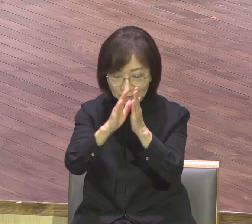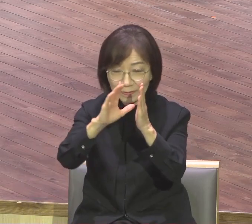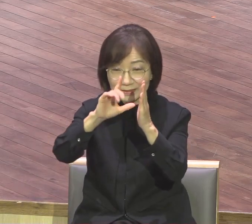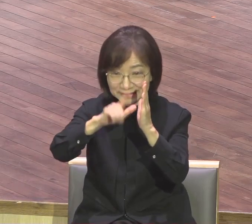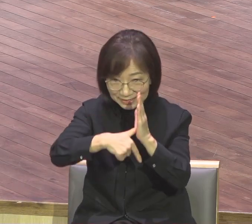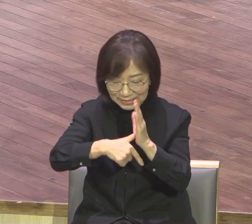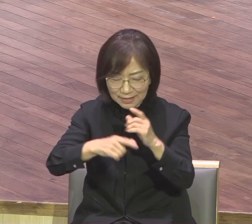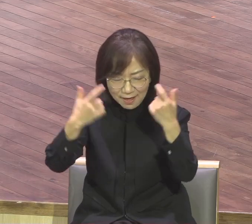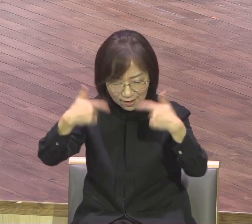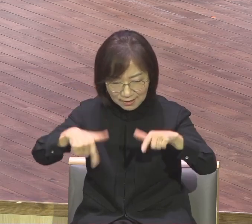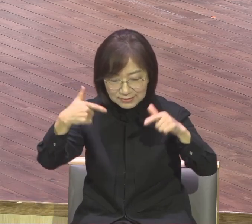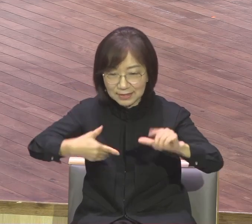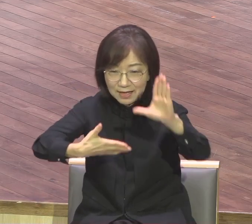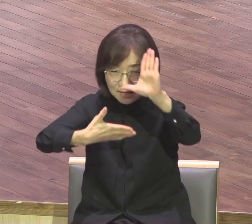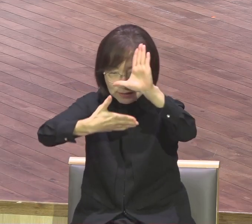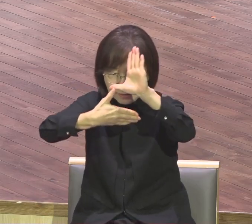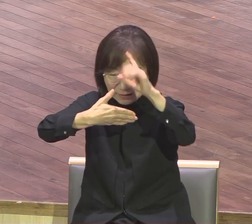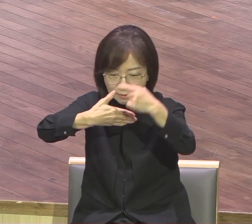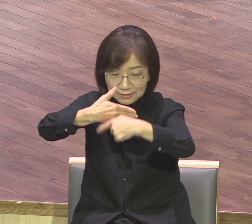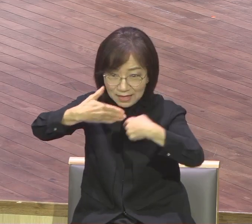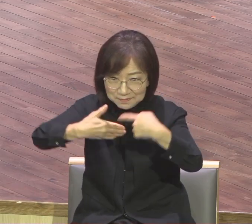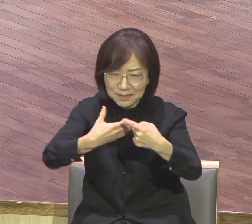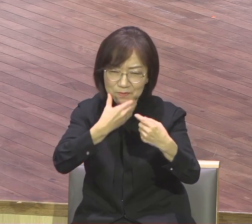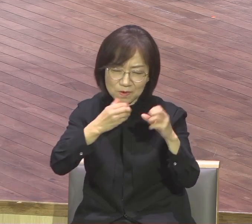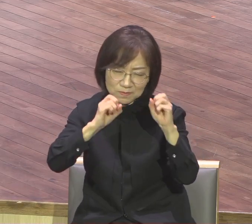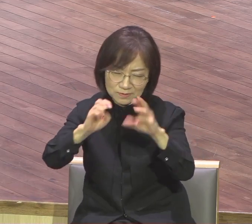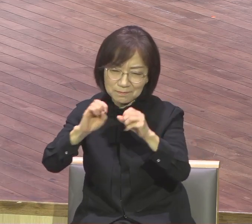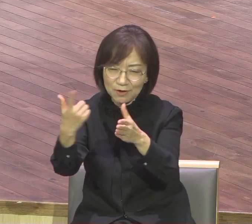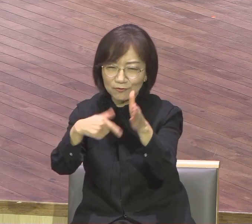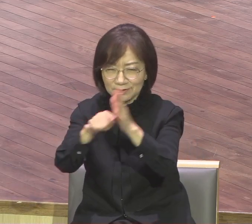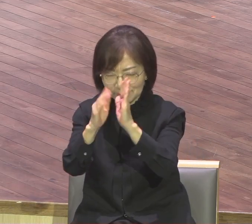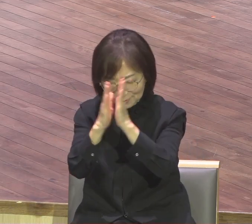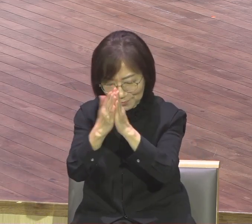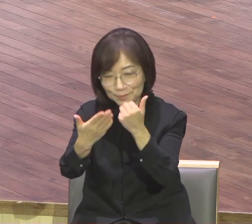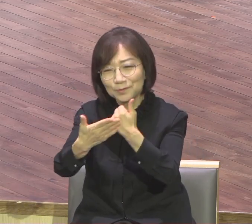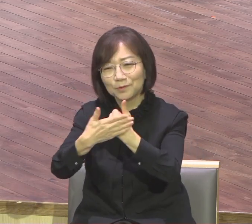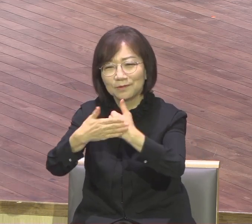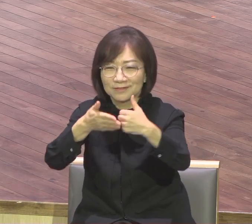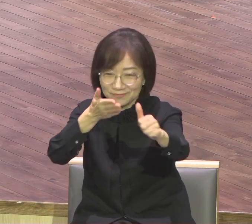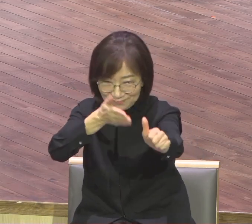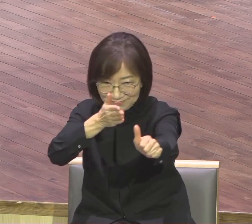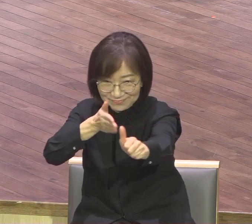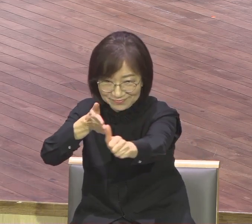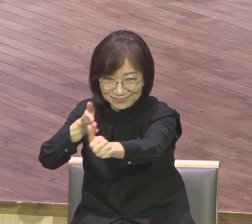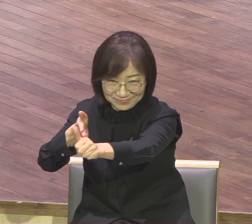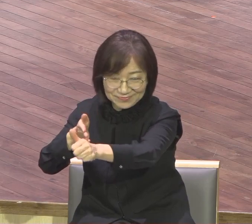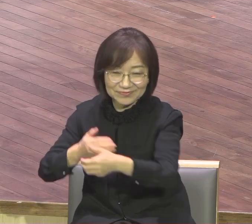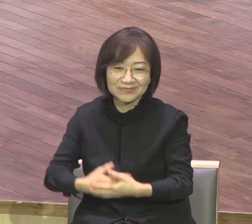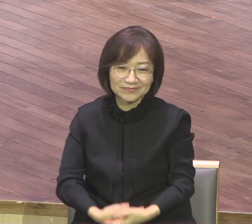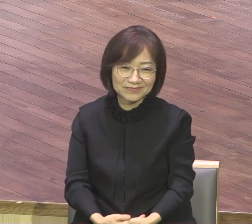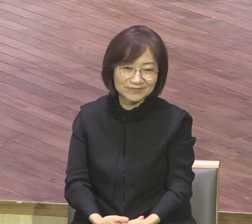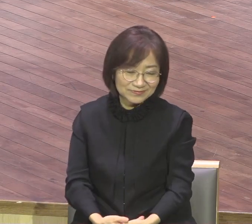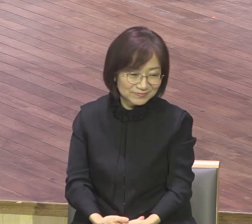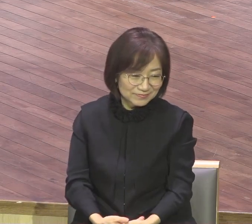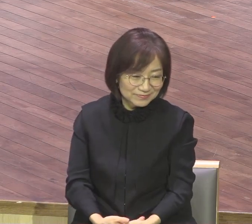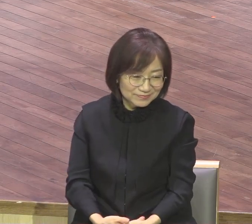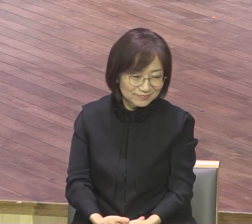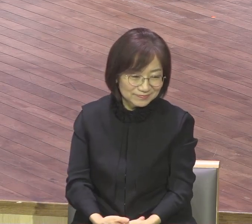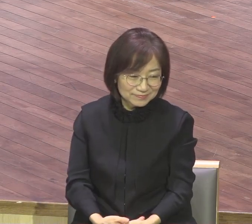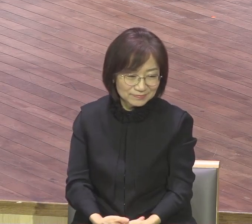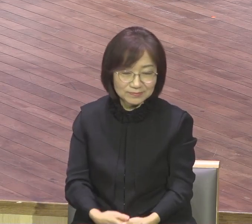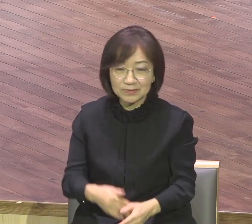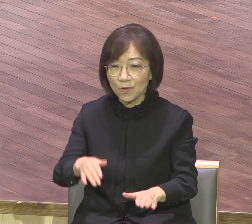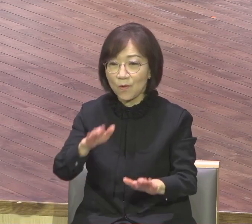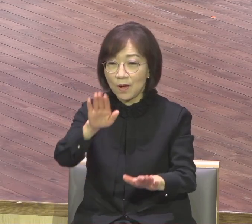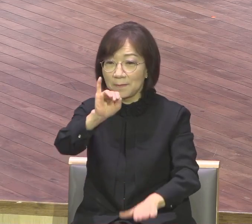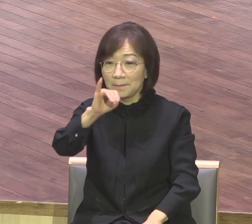위해서 기도해 주시기를 바랍니다. Quiero que oren los creyentes de Yevon para este lugar. 자, 오늘 살펴볼 빌립보